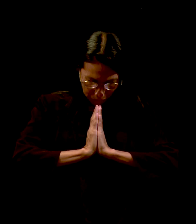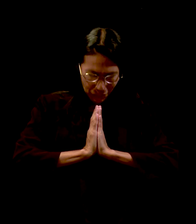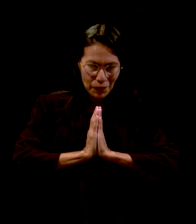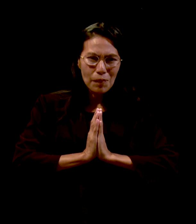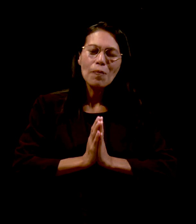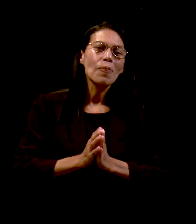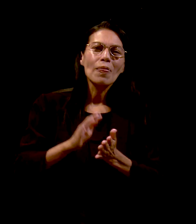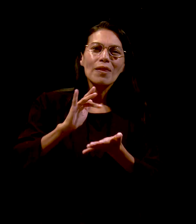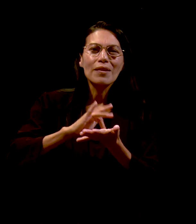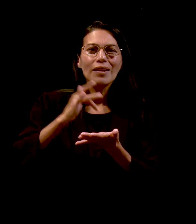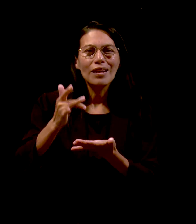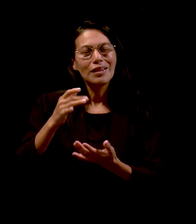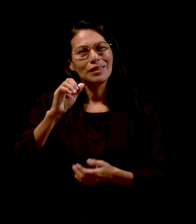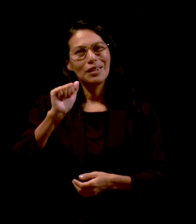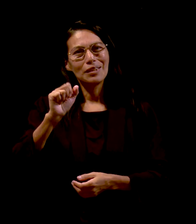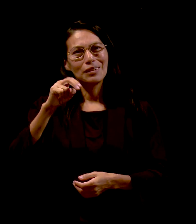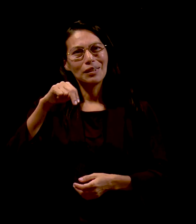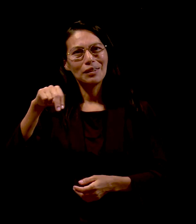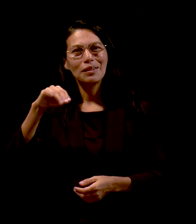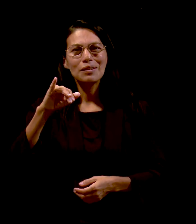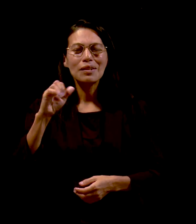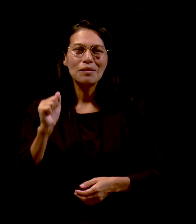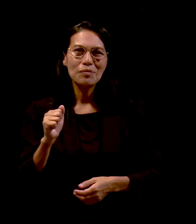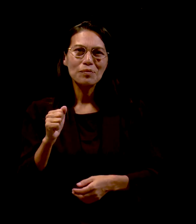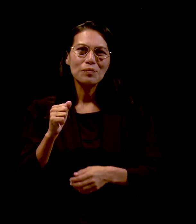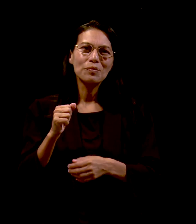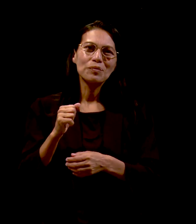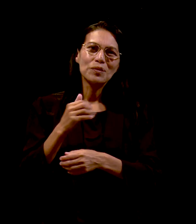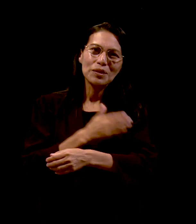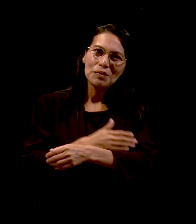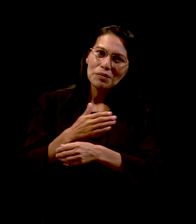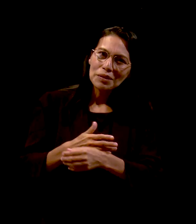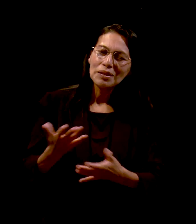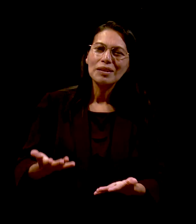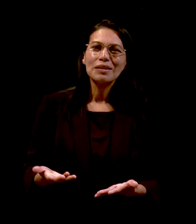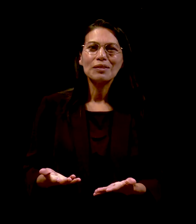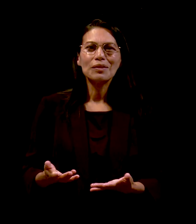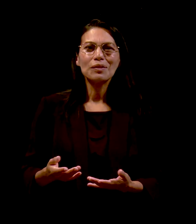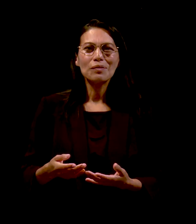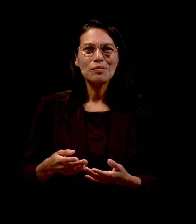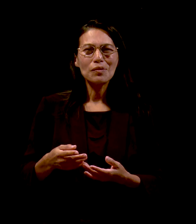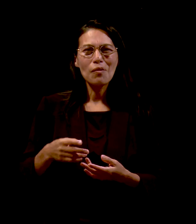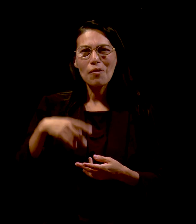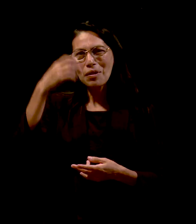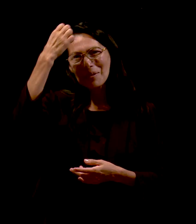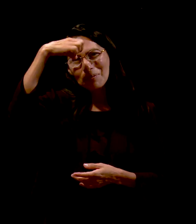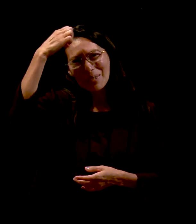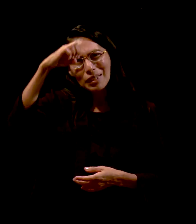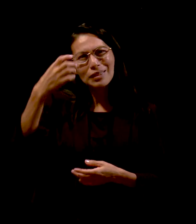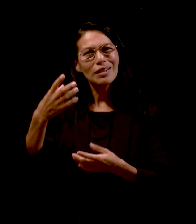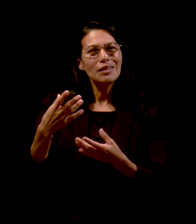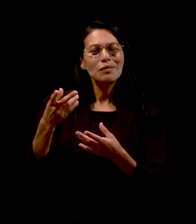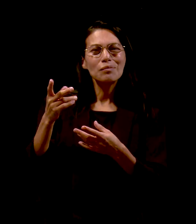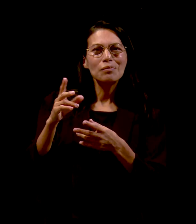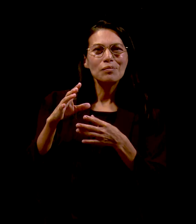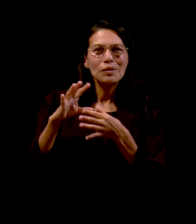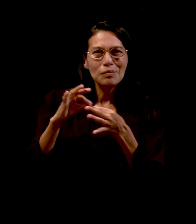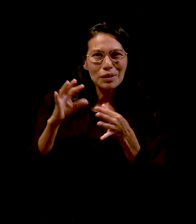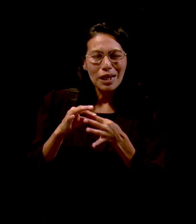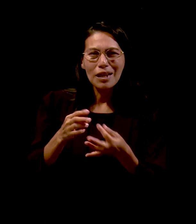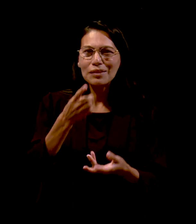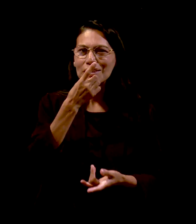gracias tania por estar con nosotros compartir sus experiencias y tu gran fe en dios